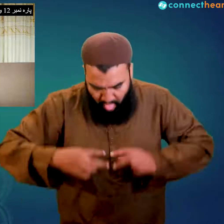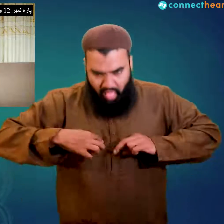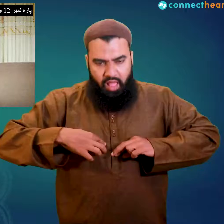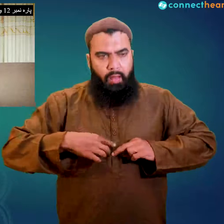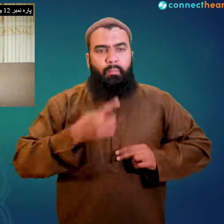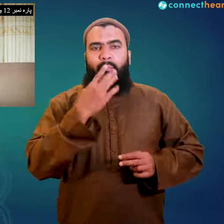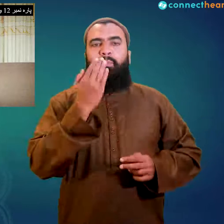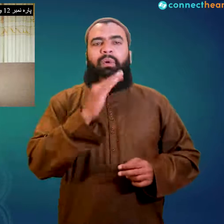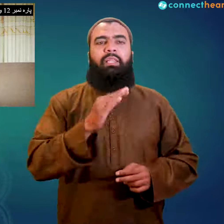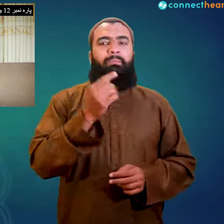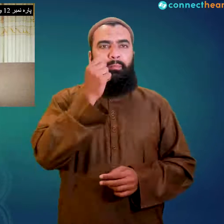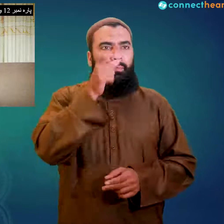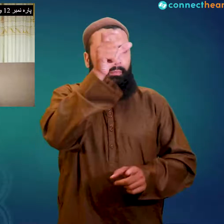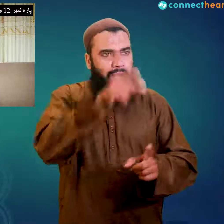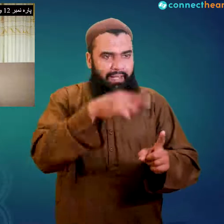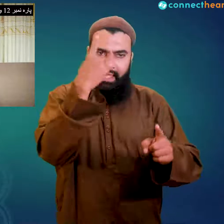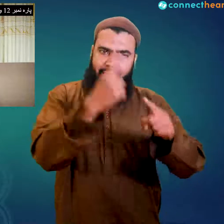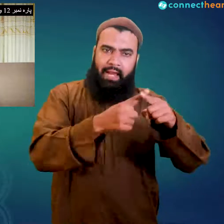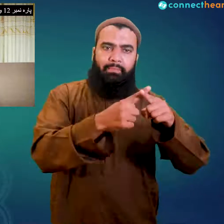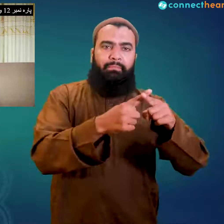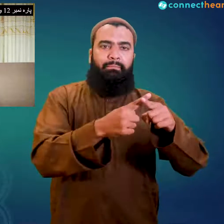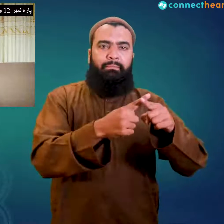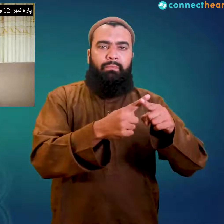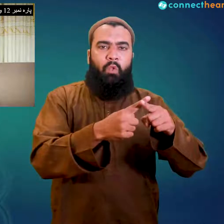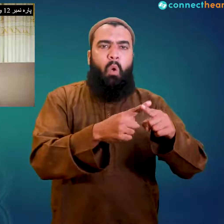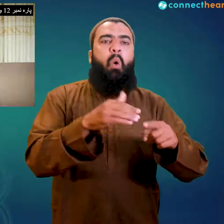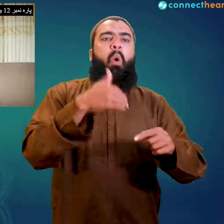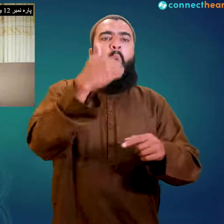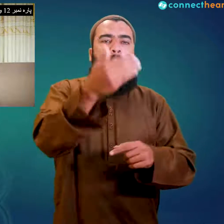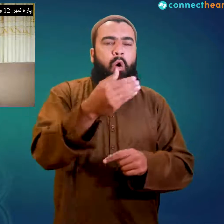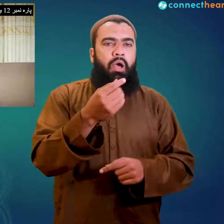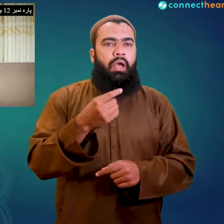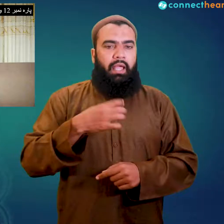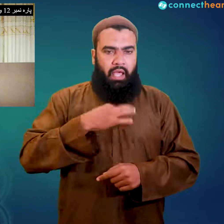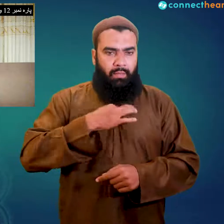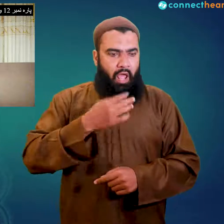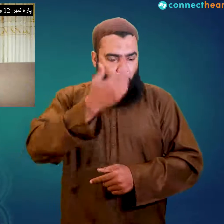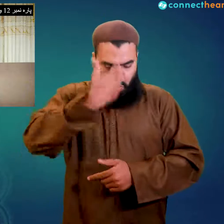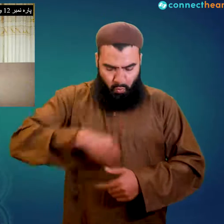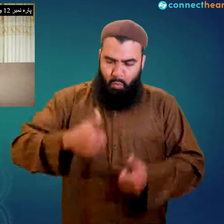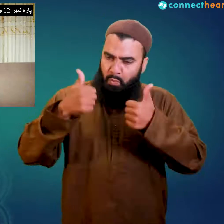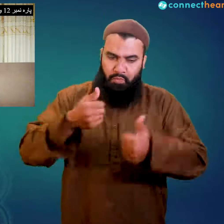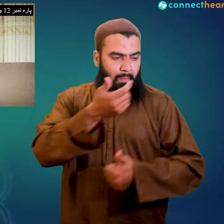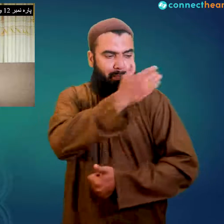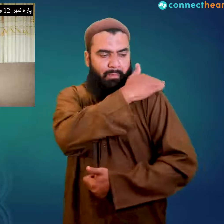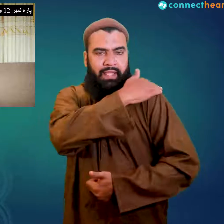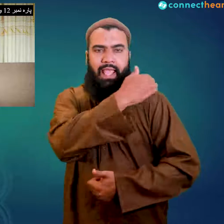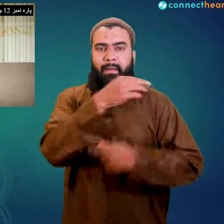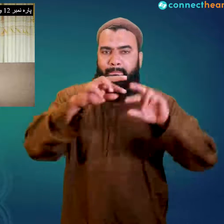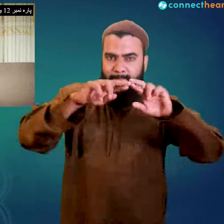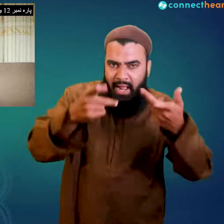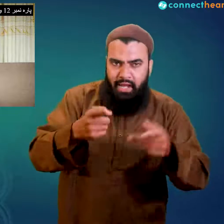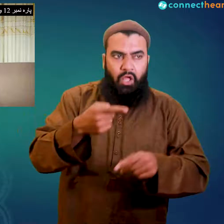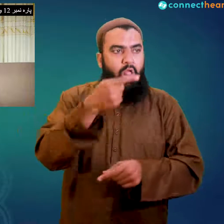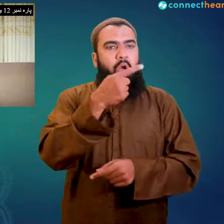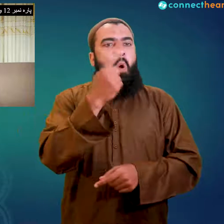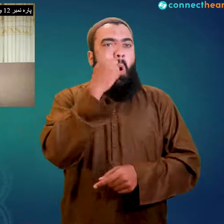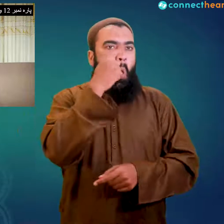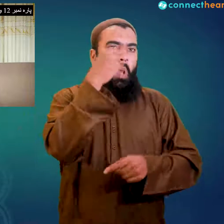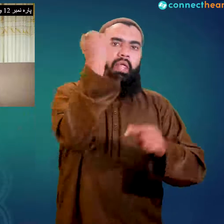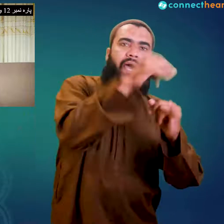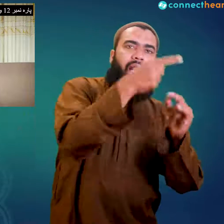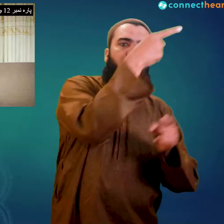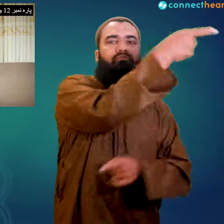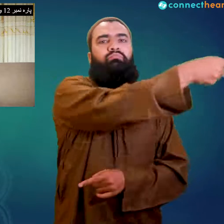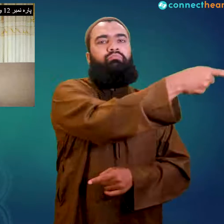عزیز مصر اس معاملے کو سمجھ گیا اور اس نے یوسف علیہ السلام سے کہا یوسف اعرض عن ھذا، کہ